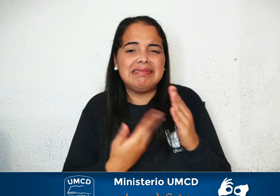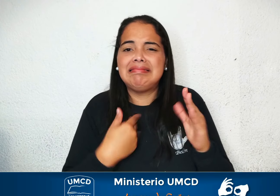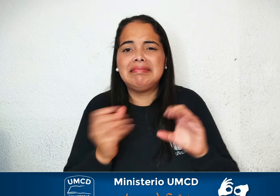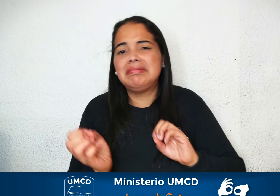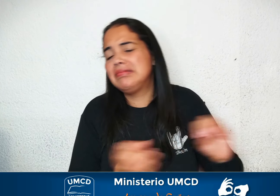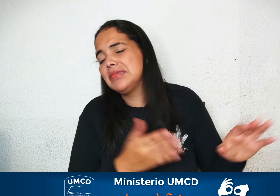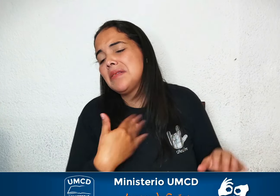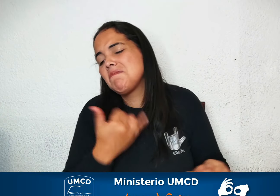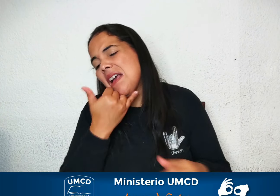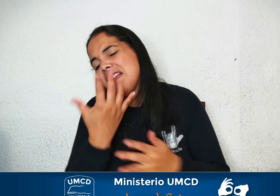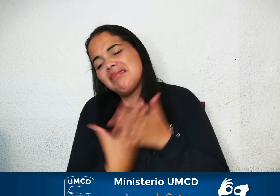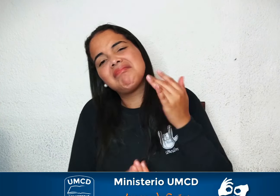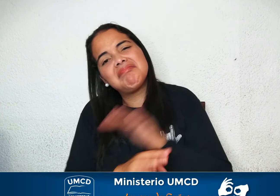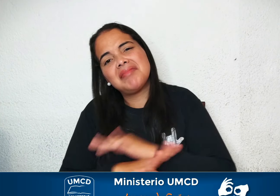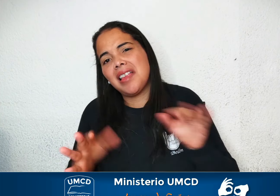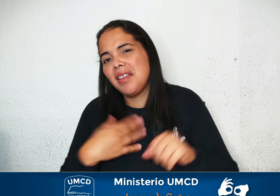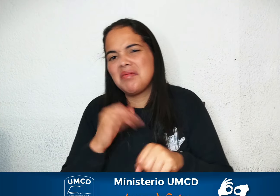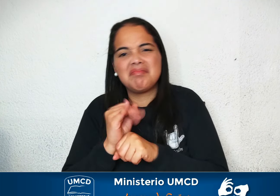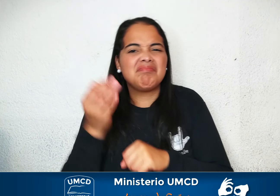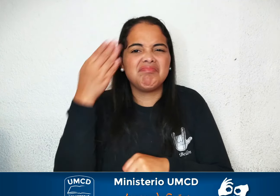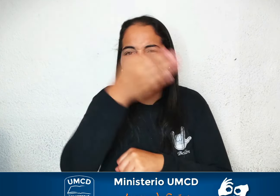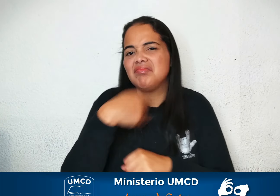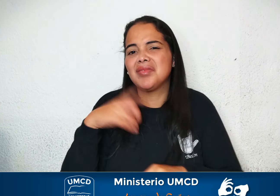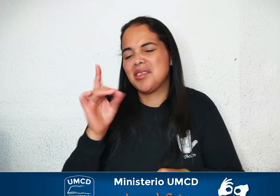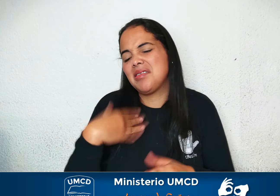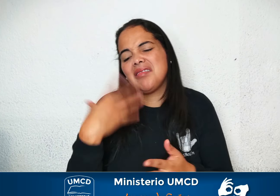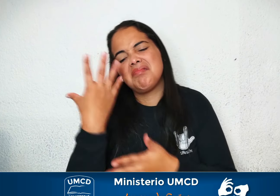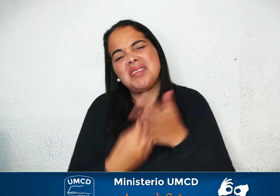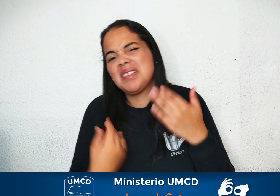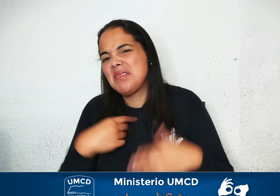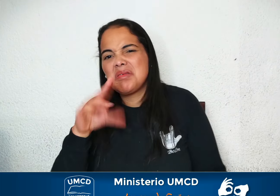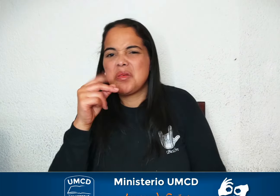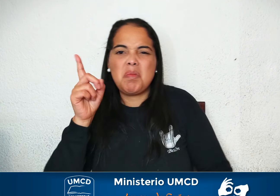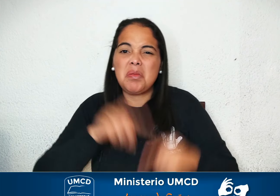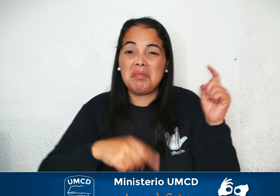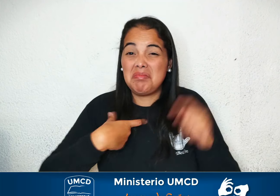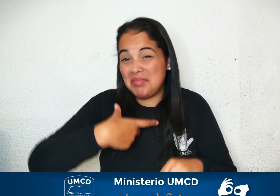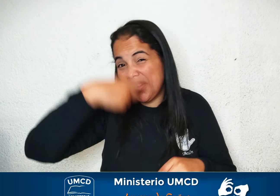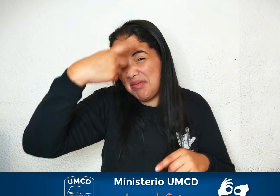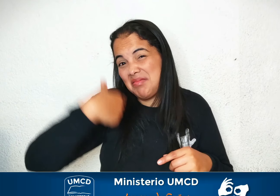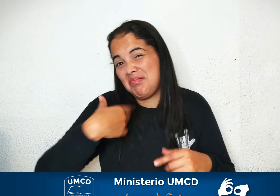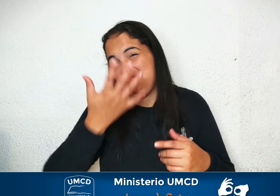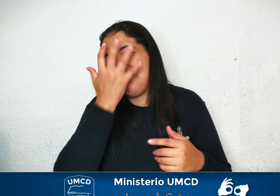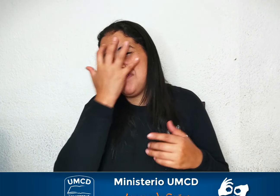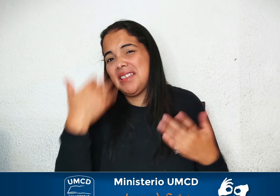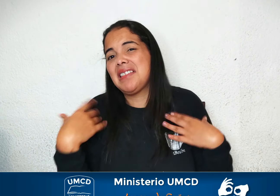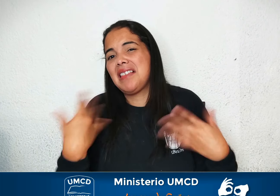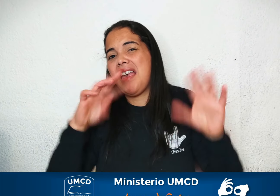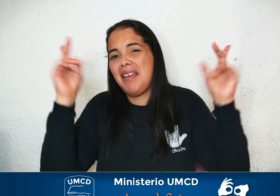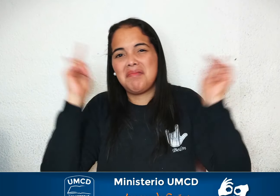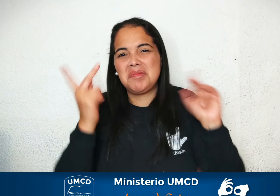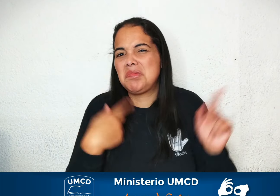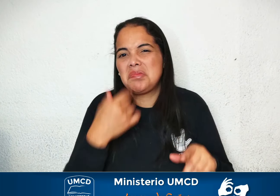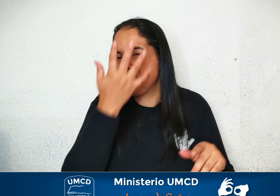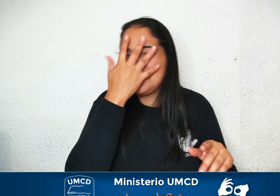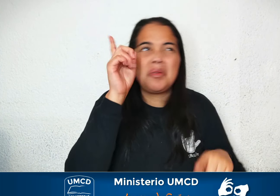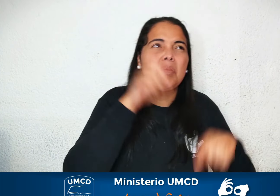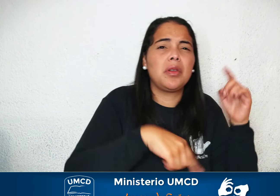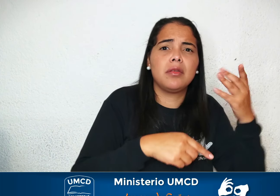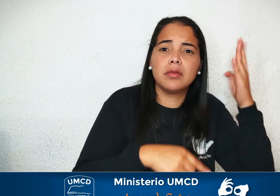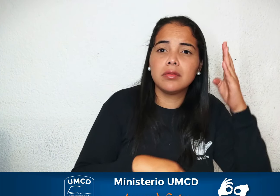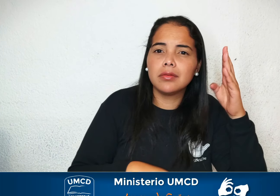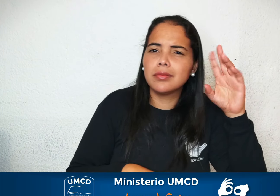Biblia, antes de poder nuevamente ir a una iglesia. Me sentía tan indigno de su amor que no tenía cara